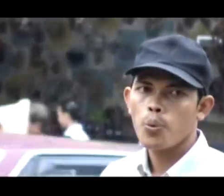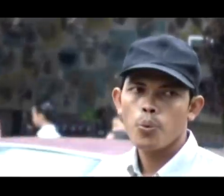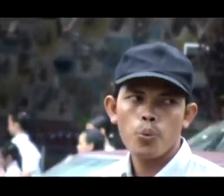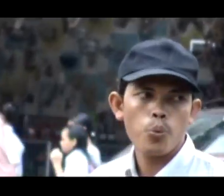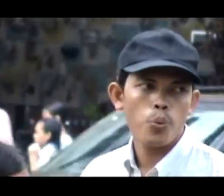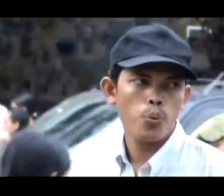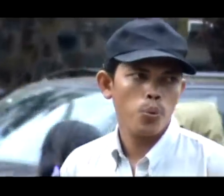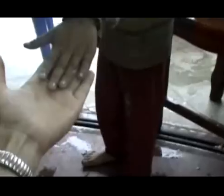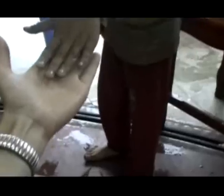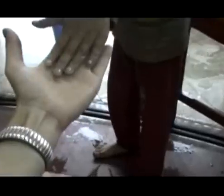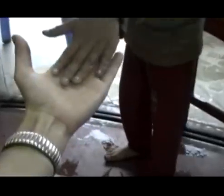the zone.